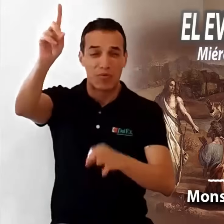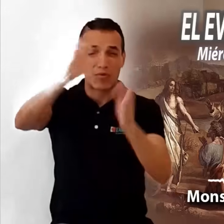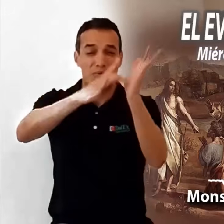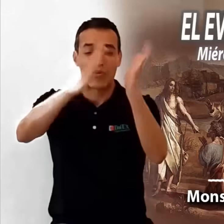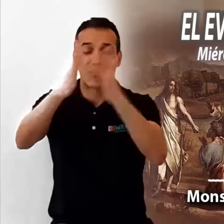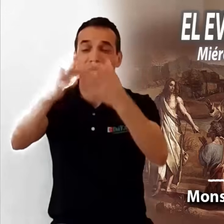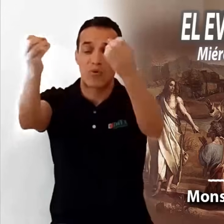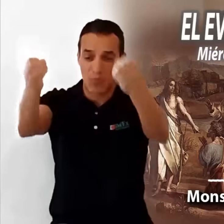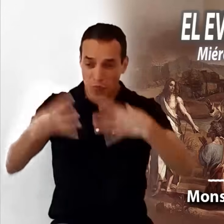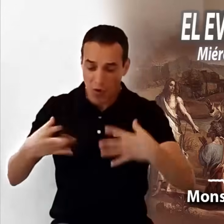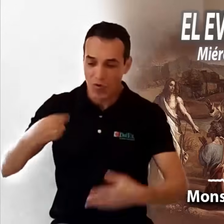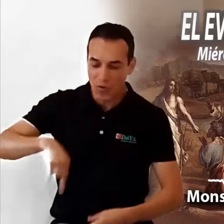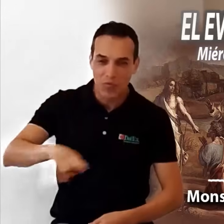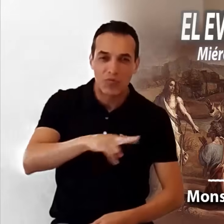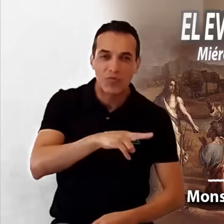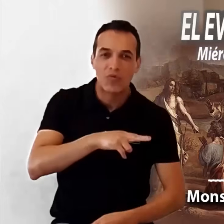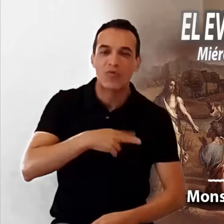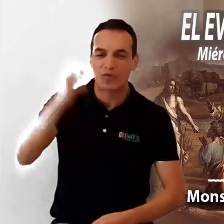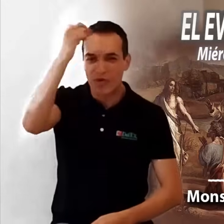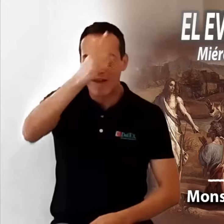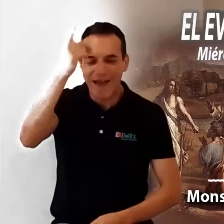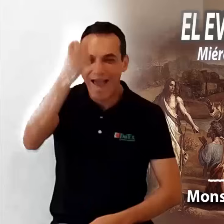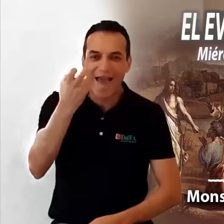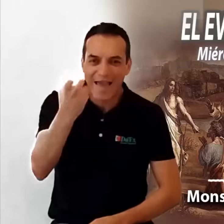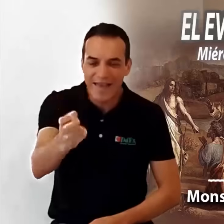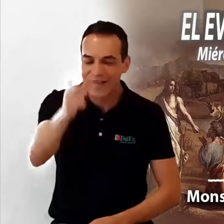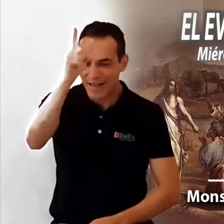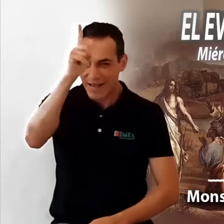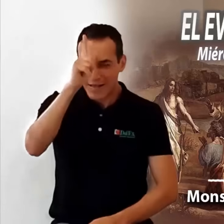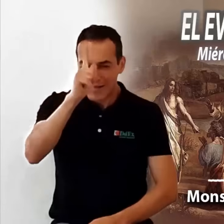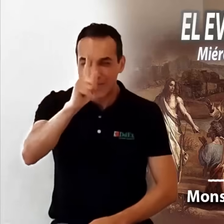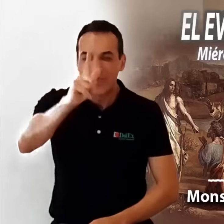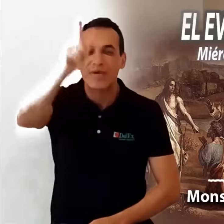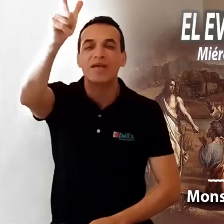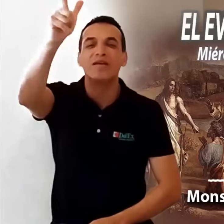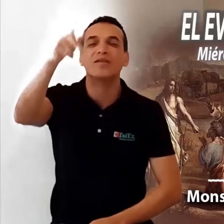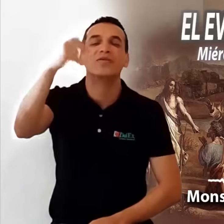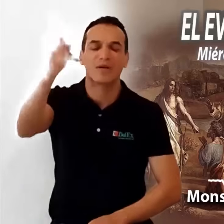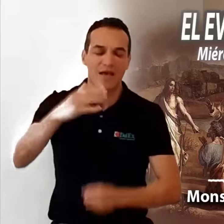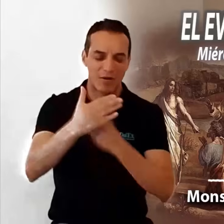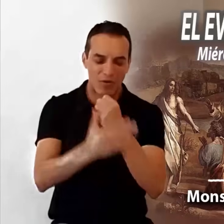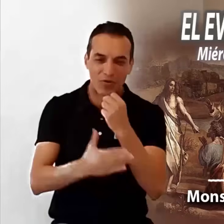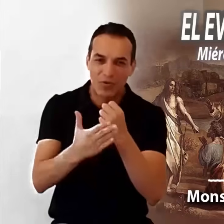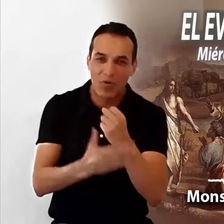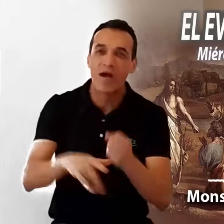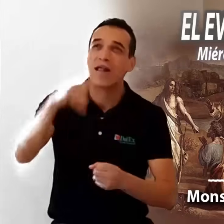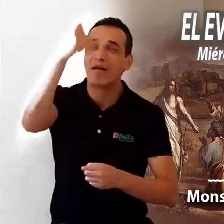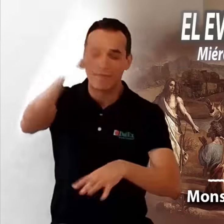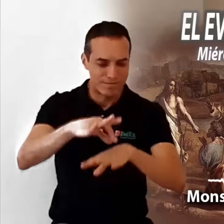discípulos, la presencia del Consolador, la presencia de su Espíritu.